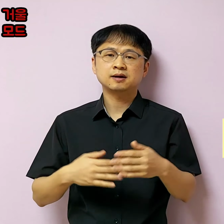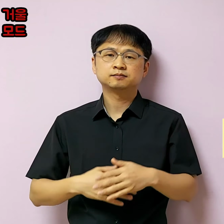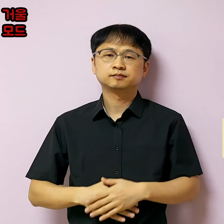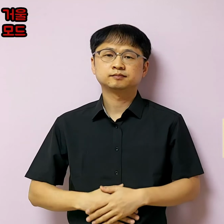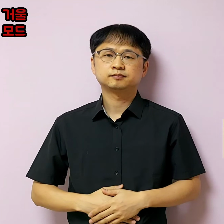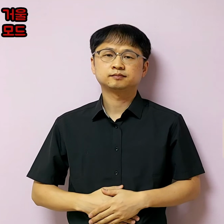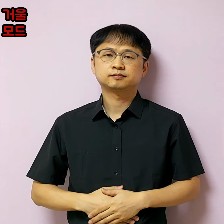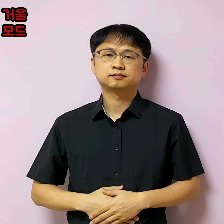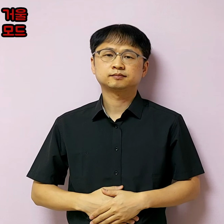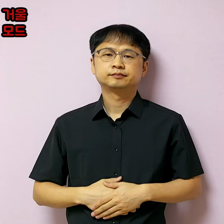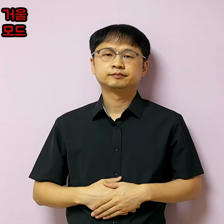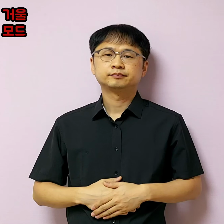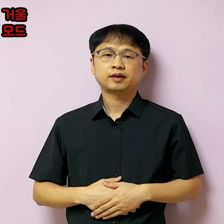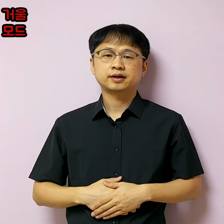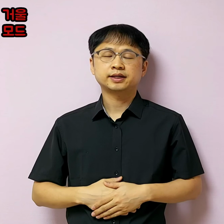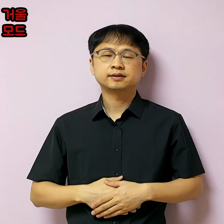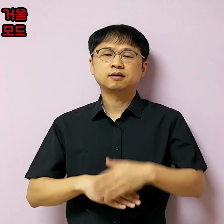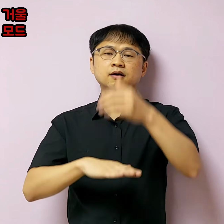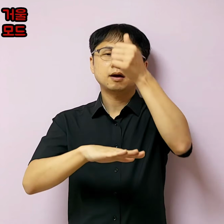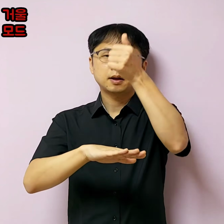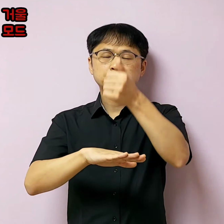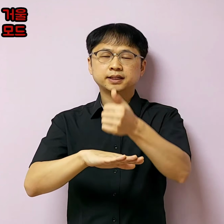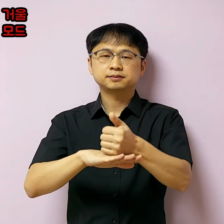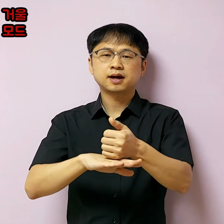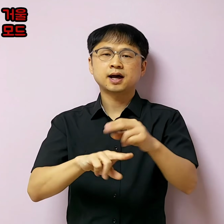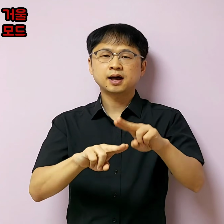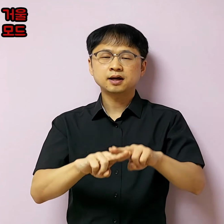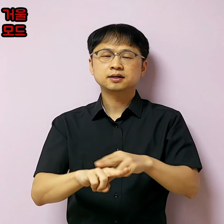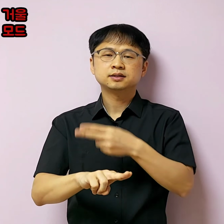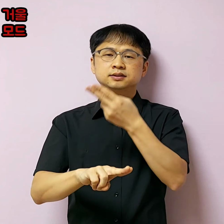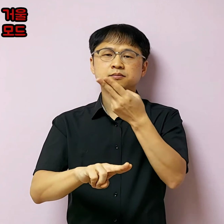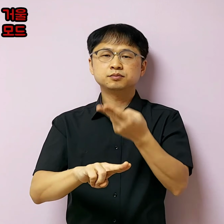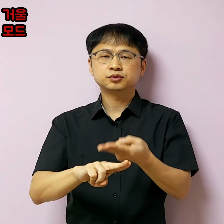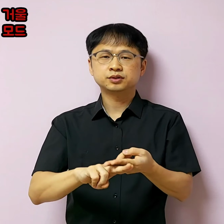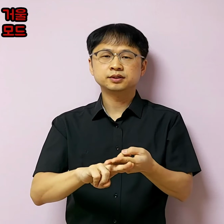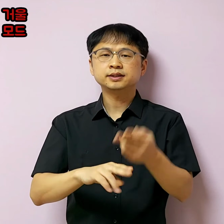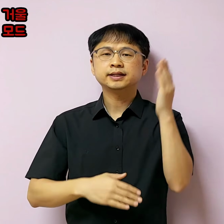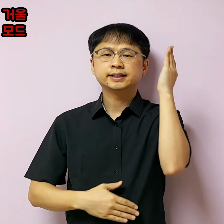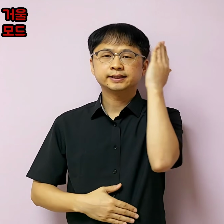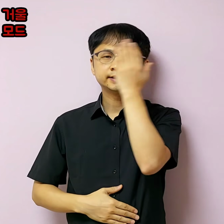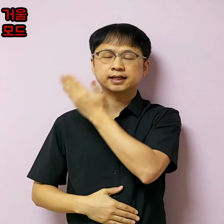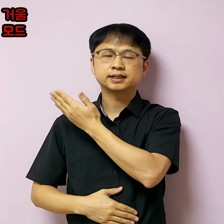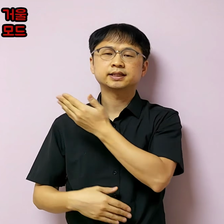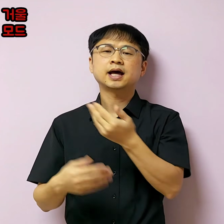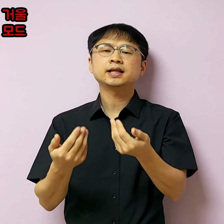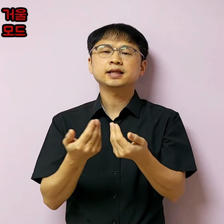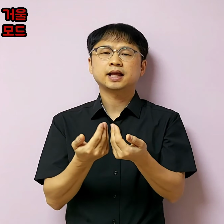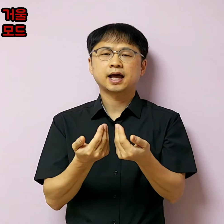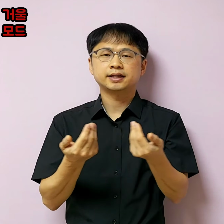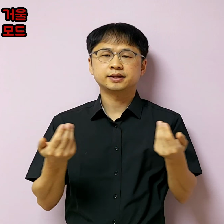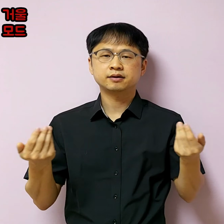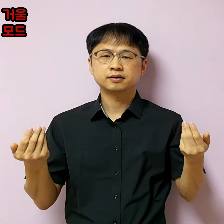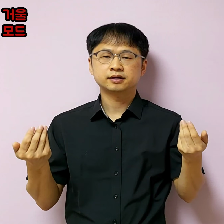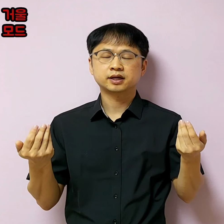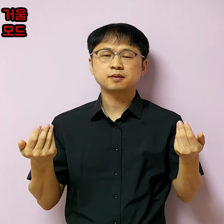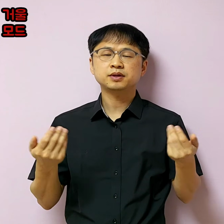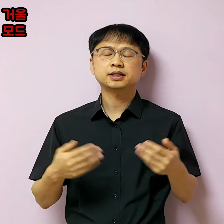됩니다. 네, 그래서 마지막 선물은 산뜻한 안녕 이렇게